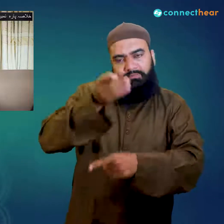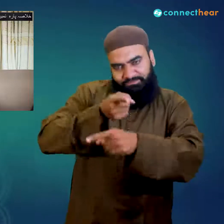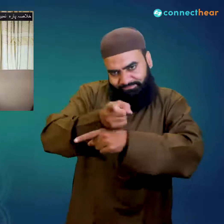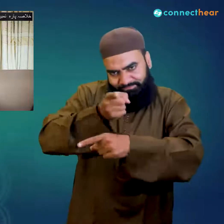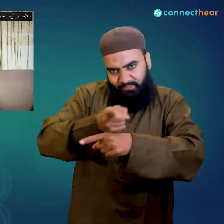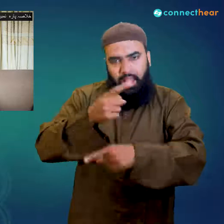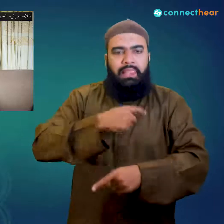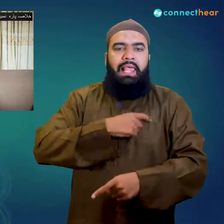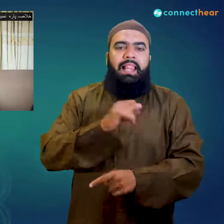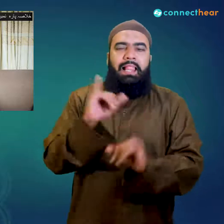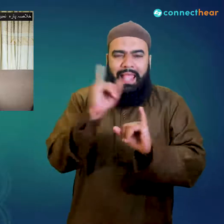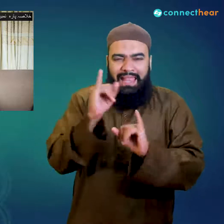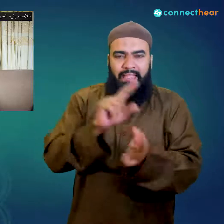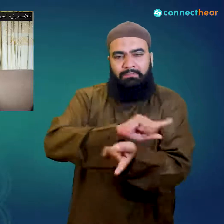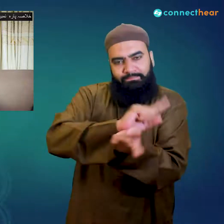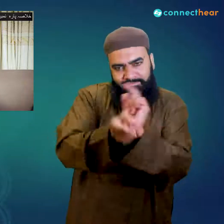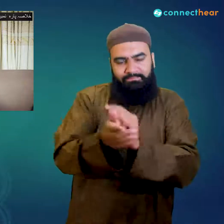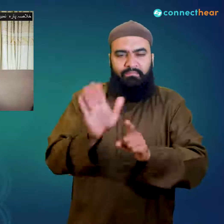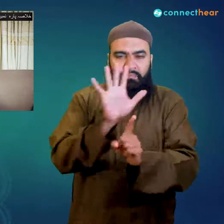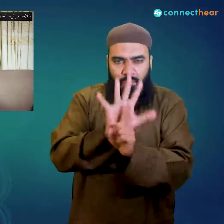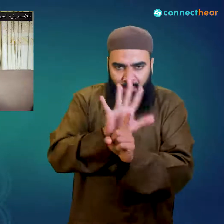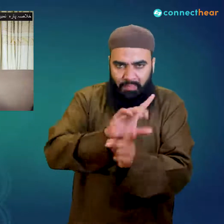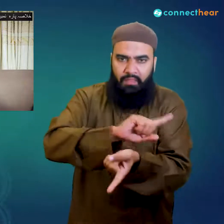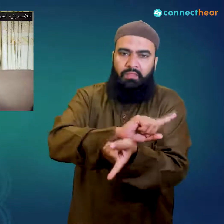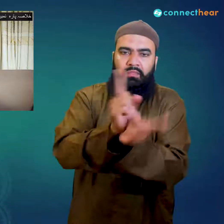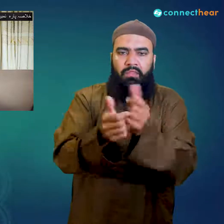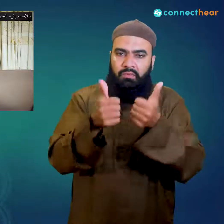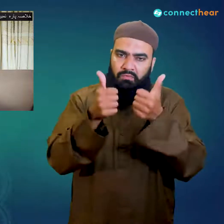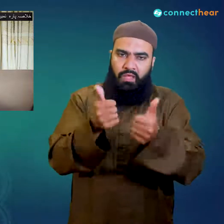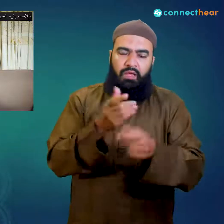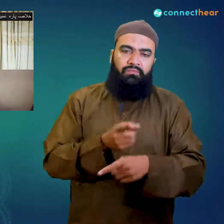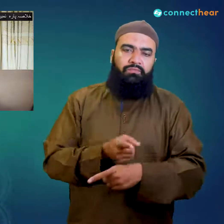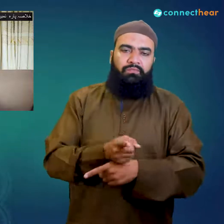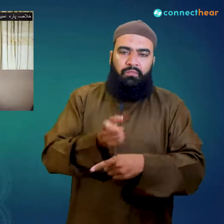تعلیم دے اور ان کا تزکیہ کرے۔